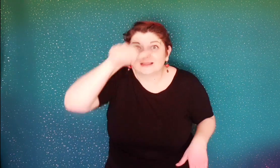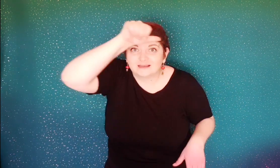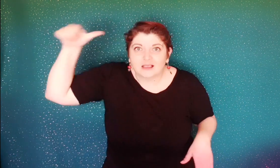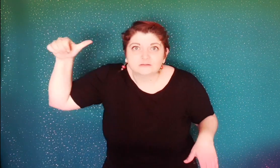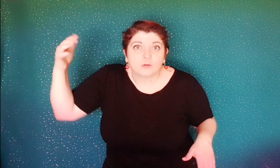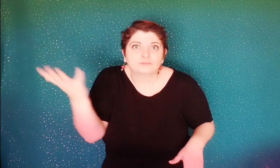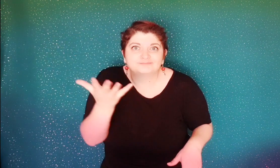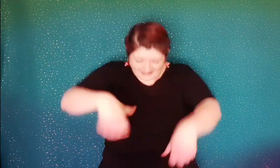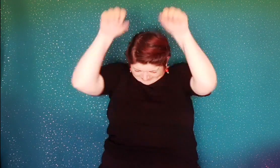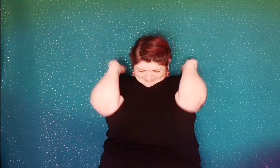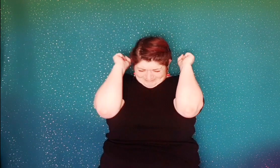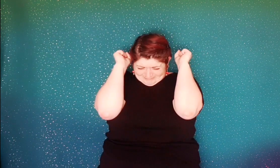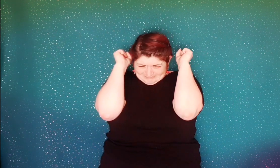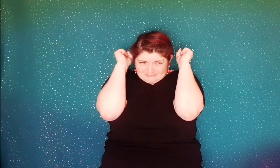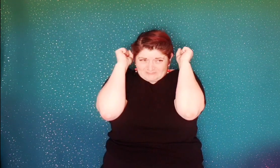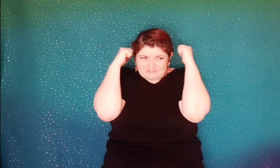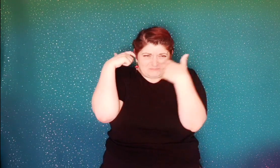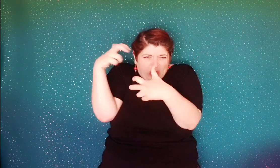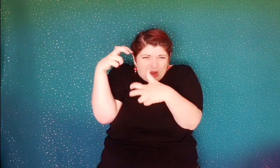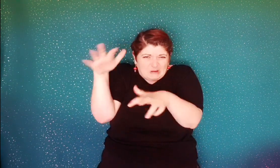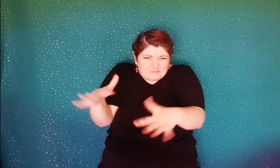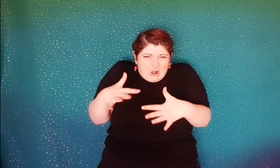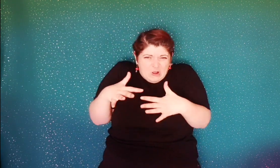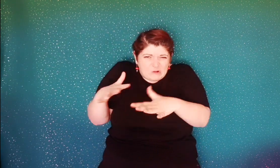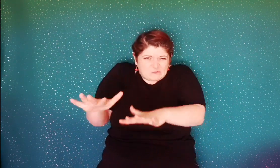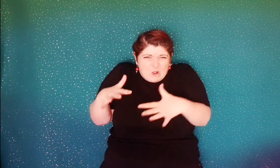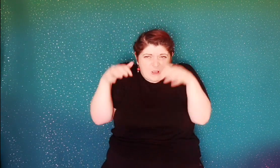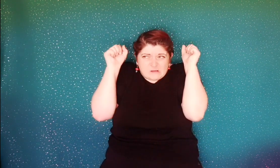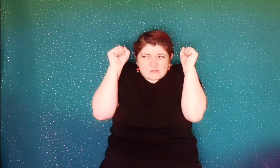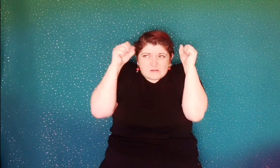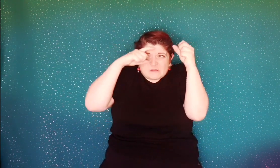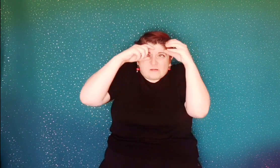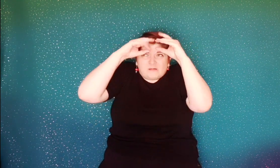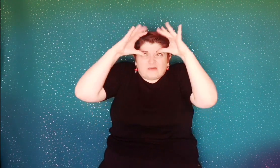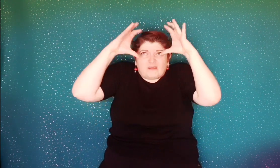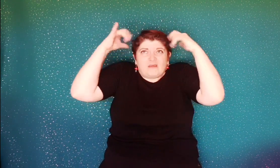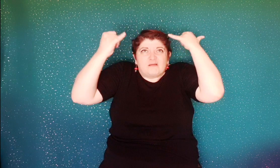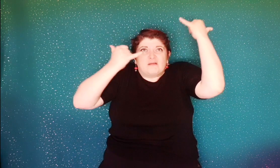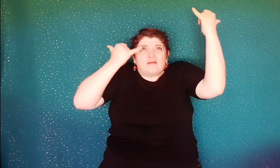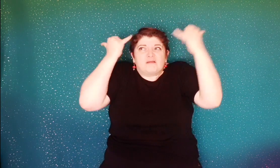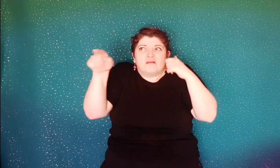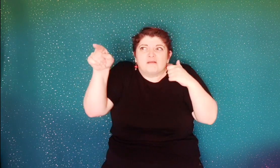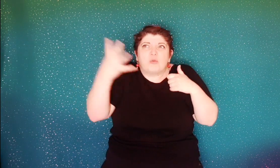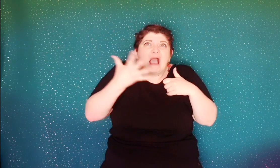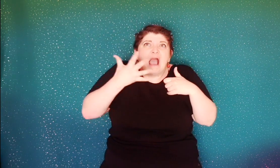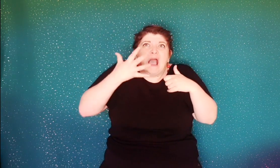il commence à imaginer ce qui peut bien faire des bruits aussi bizarres.